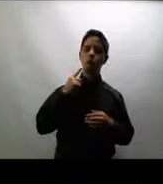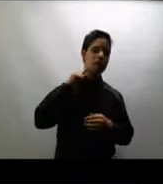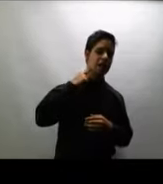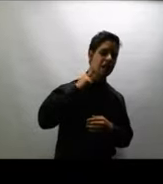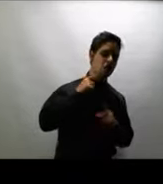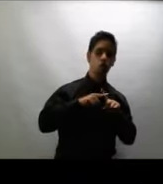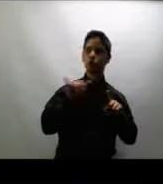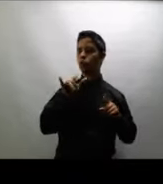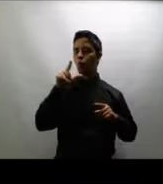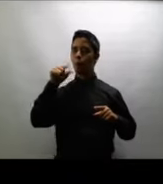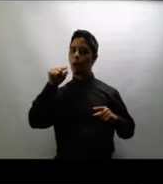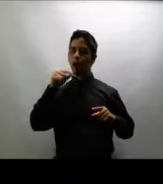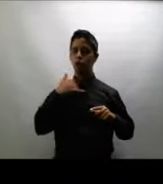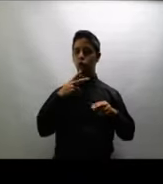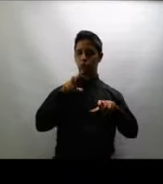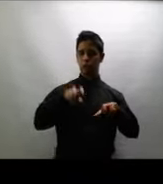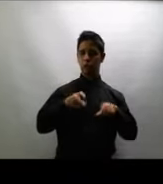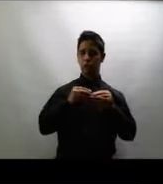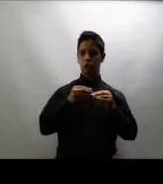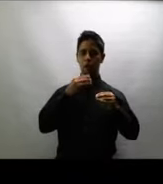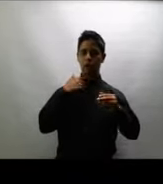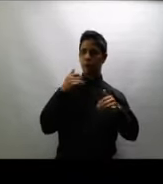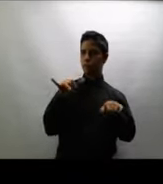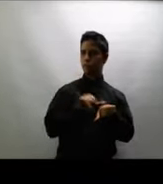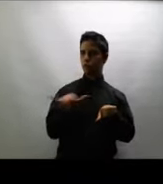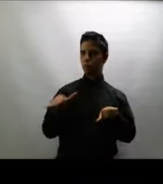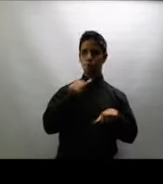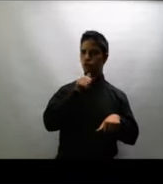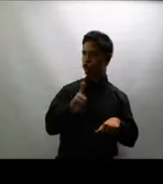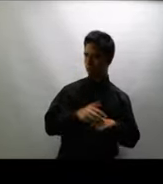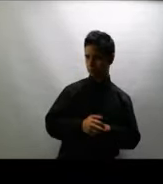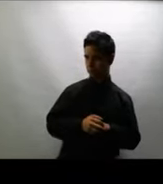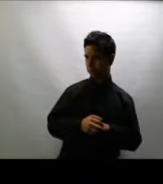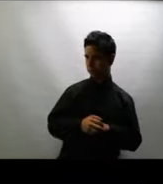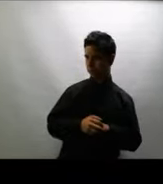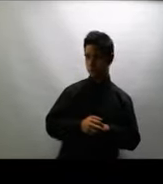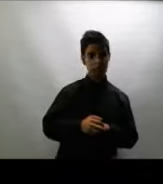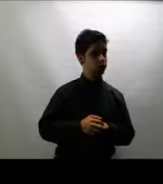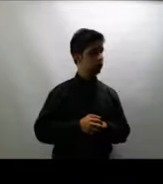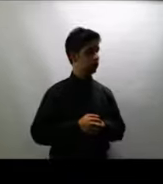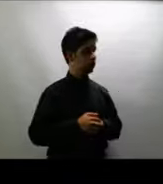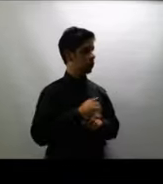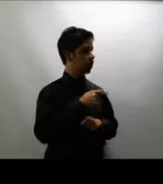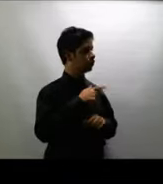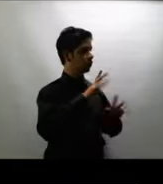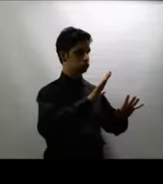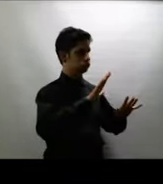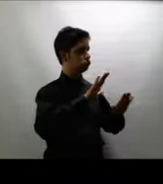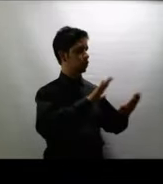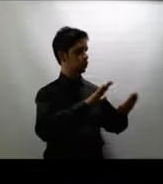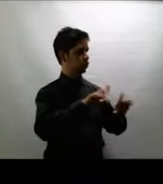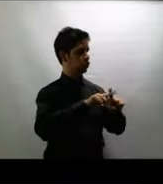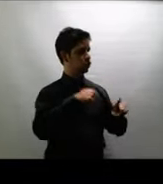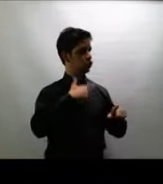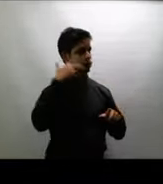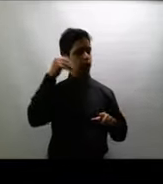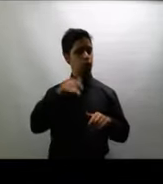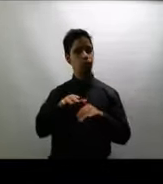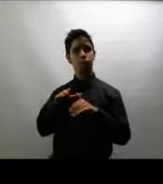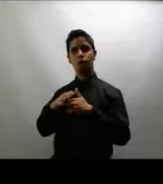no se sientan a comer juntos. Y Gandhi le contesta: ay, esté tranquilo, profesor, yo me voy